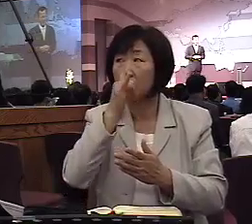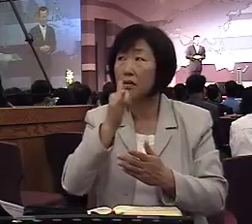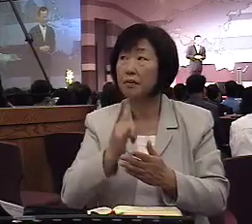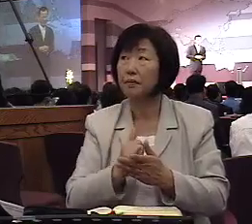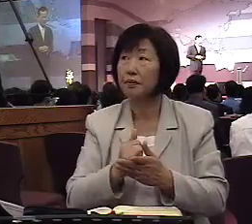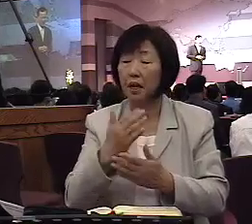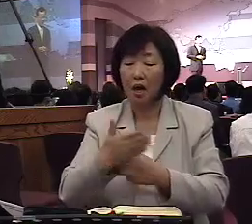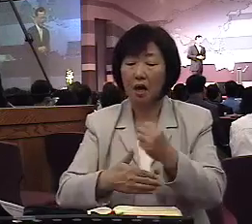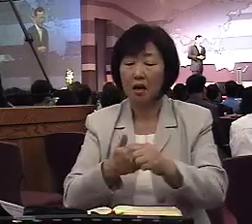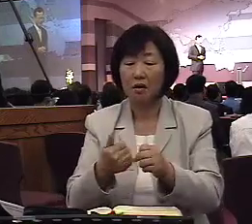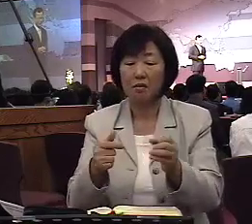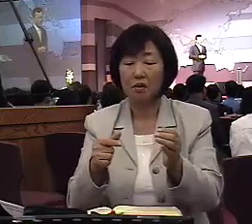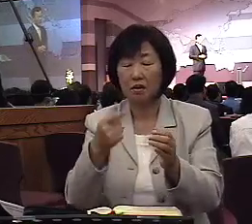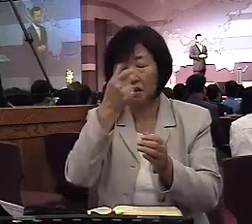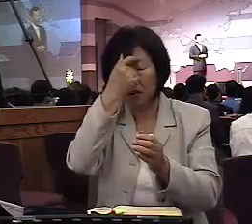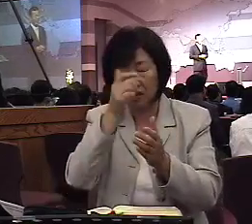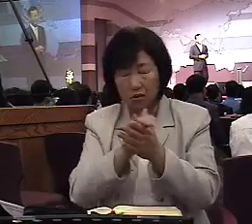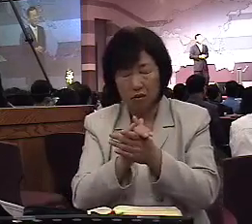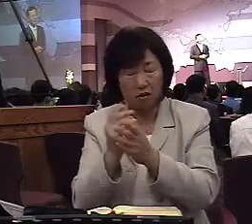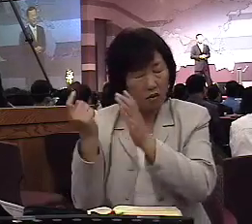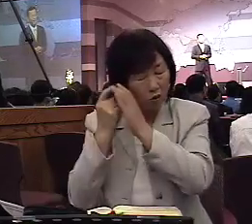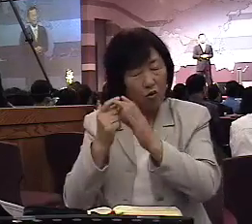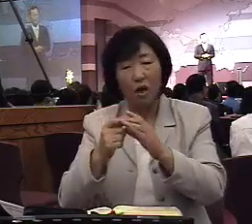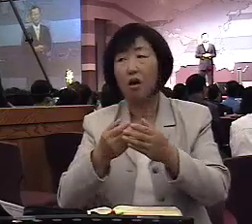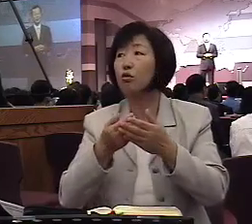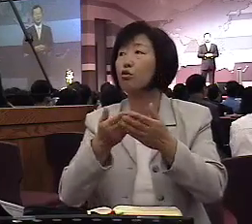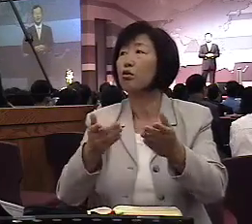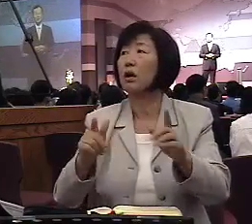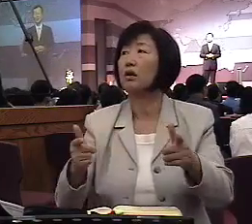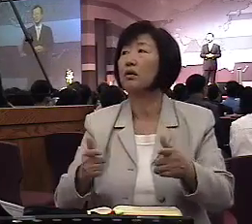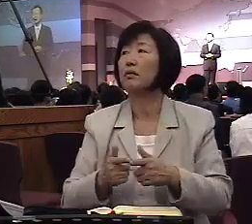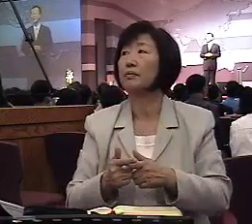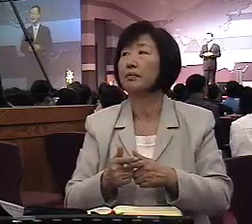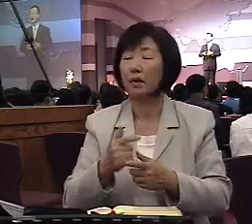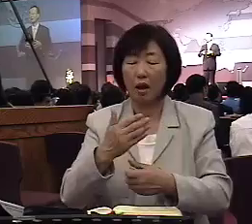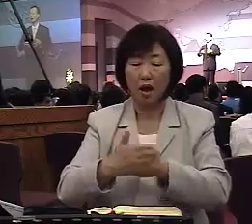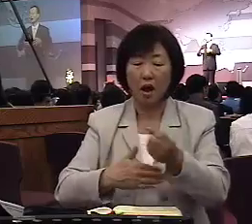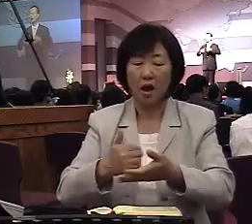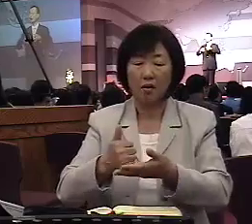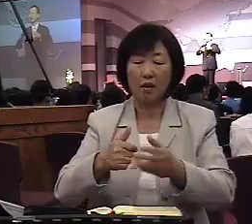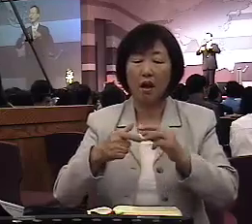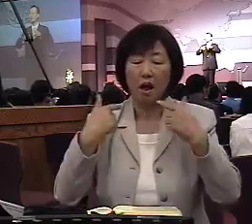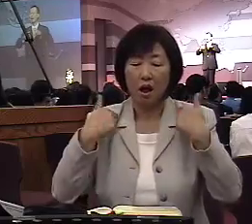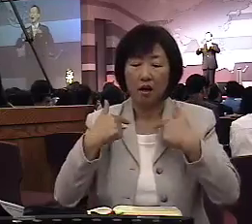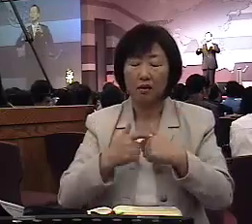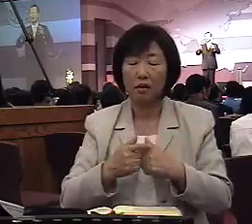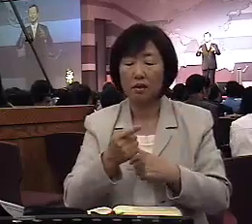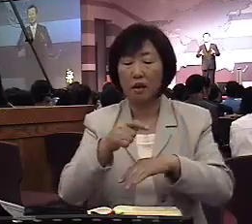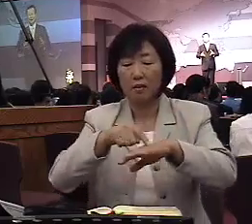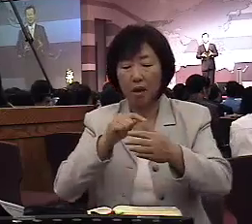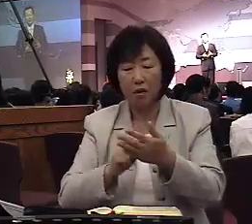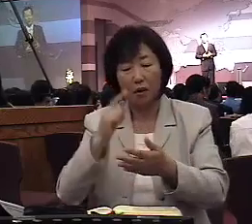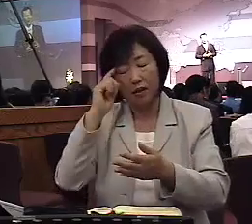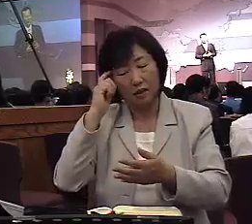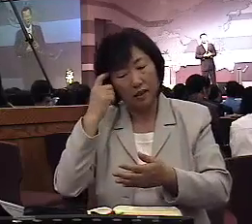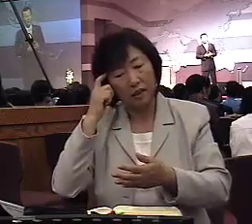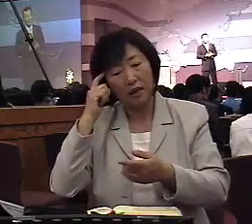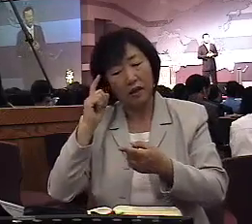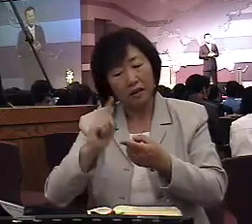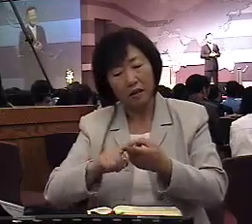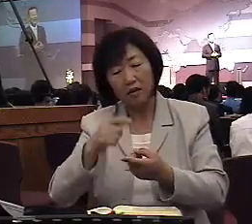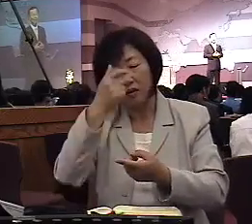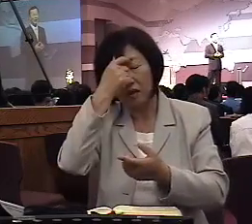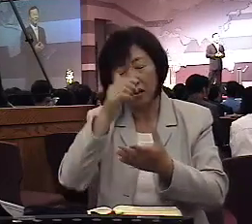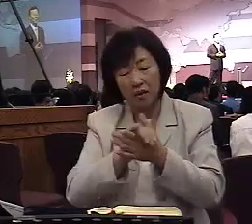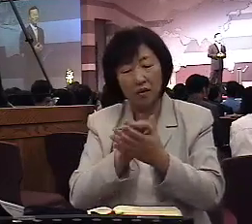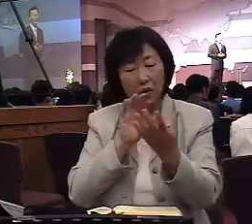하나님이 기도를 들어주시지 않아서 제가 친구에게 말했습니다. 하나님께서 항상 너의 마음과 생각대로